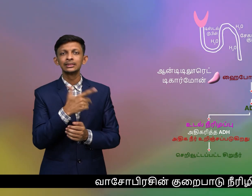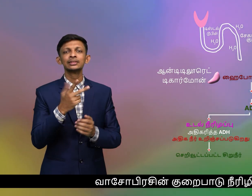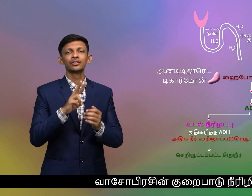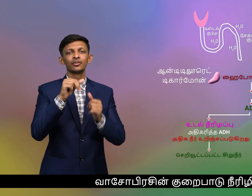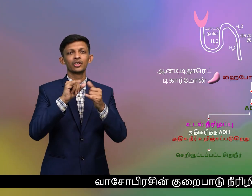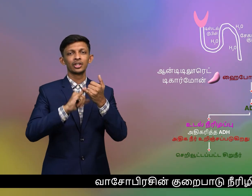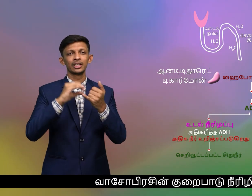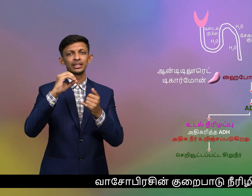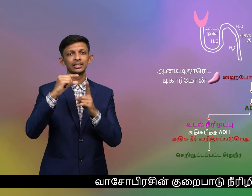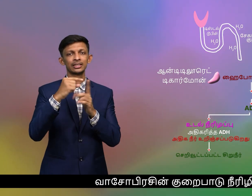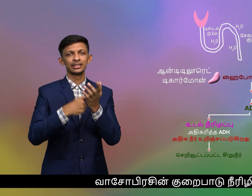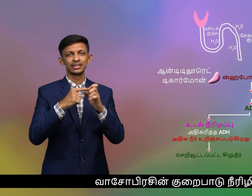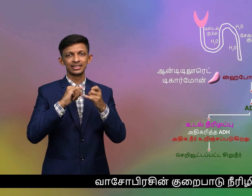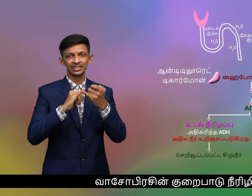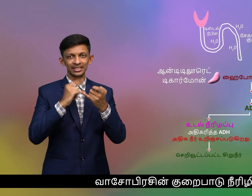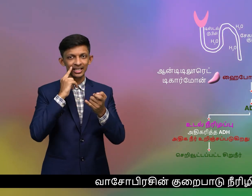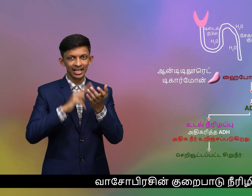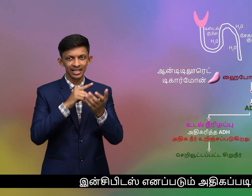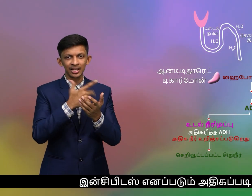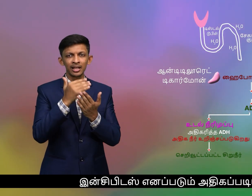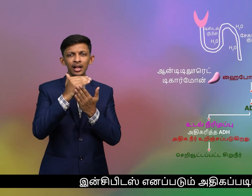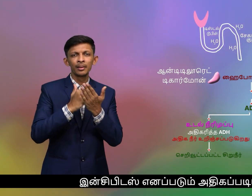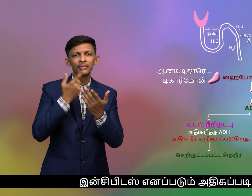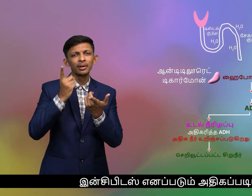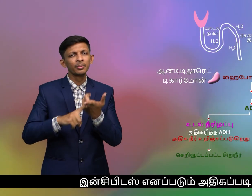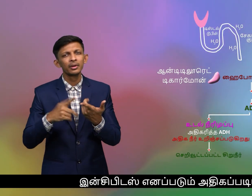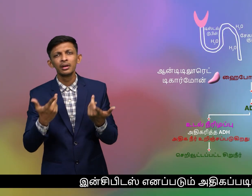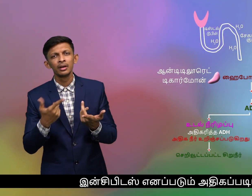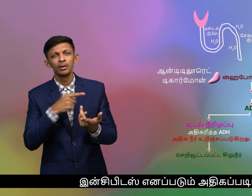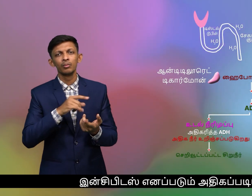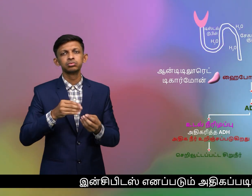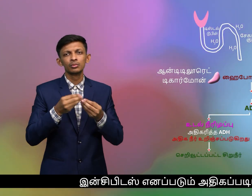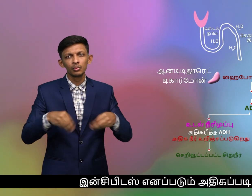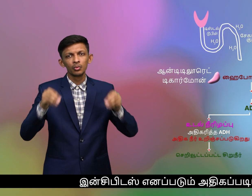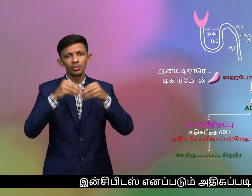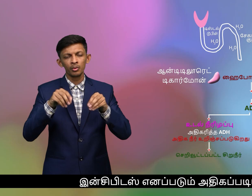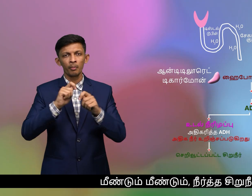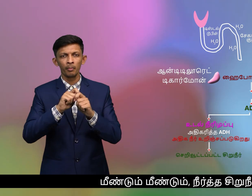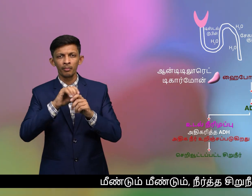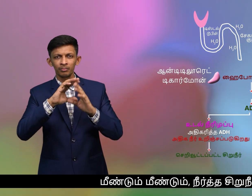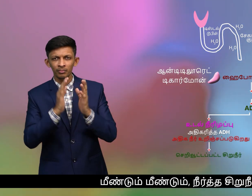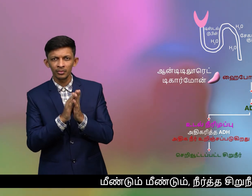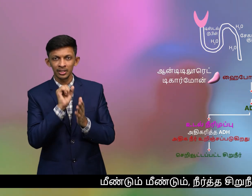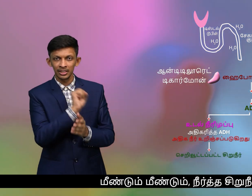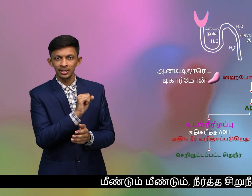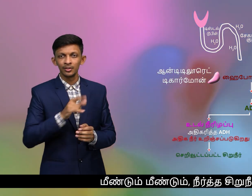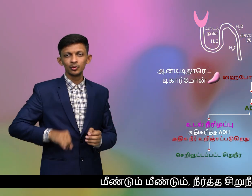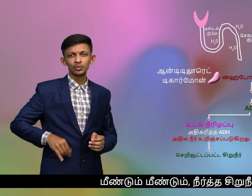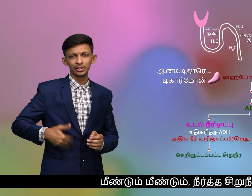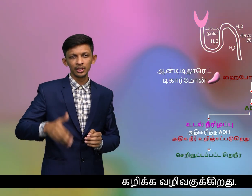வாசோபிரெசன் குறைபாடு நீர் இழிவு இன்சிபிடஸ் எனப்படும் அதிகப்படியான மீண்டும் மீண்டும் நீர்த்த சிறுநீர்